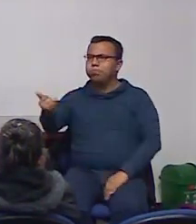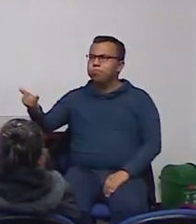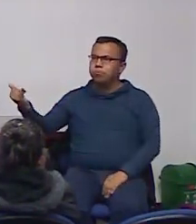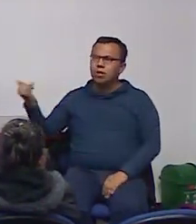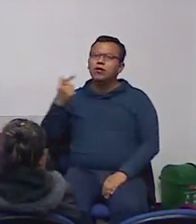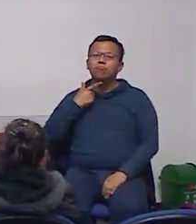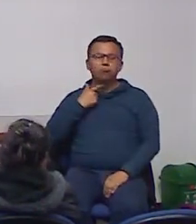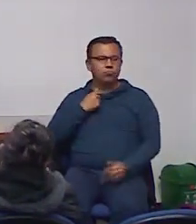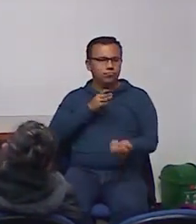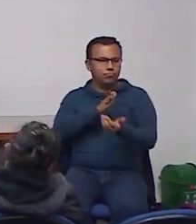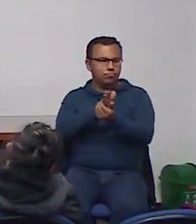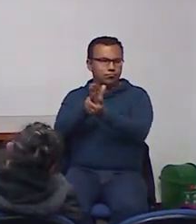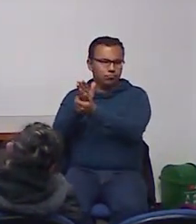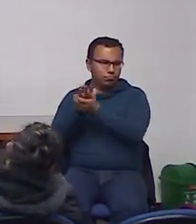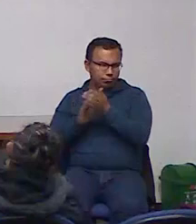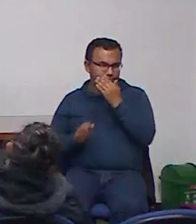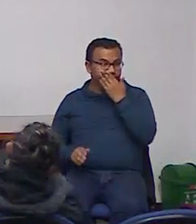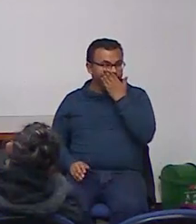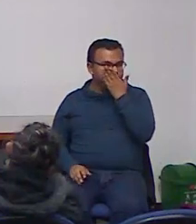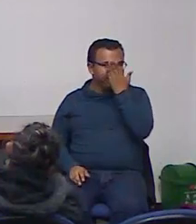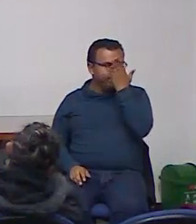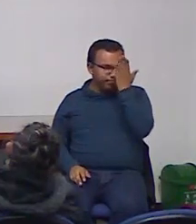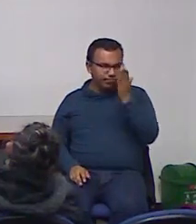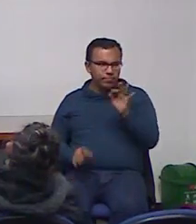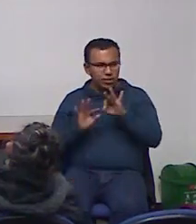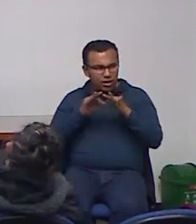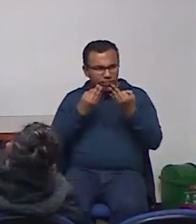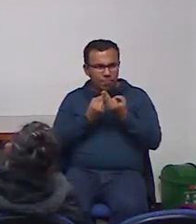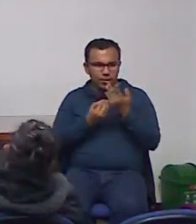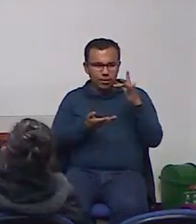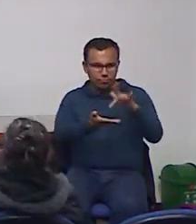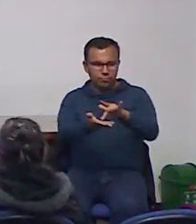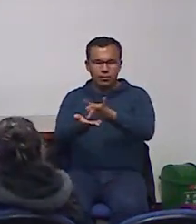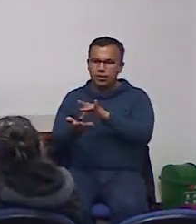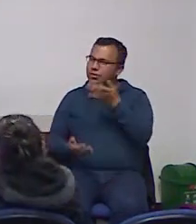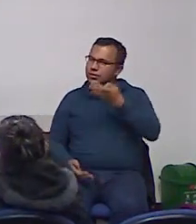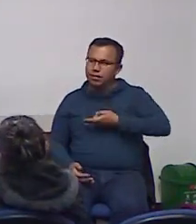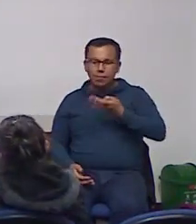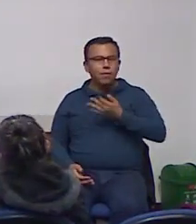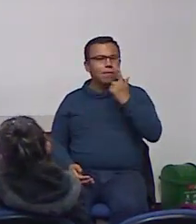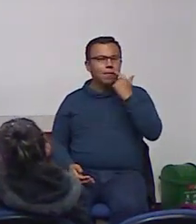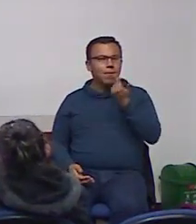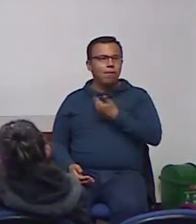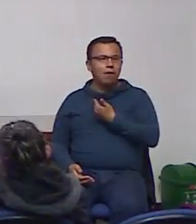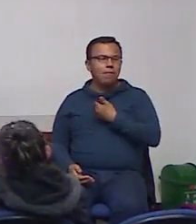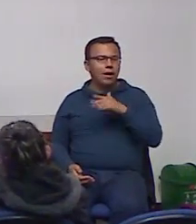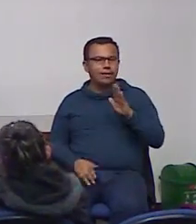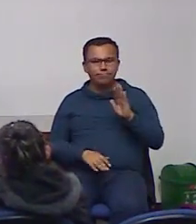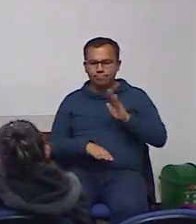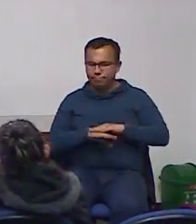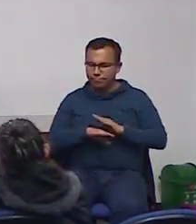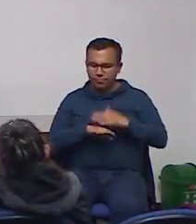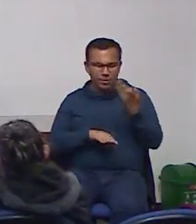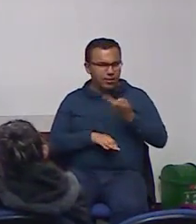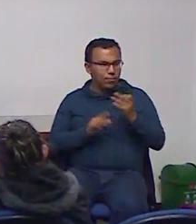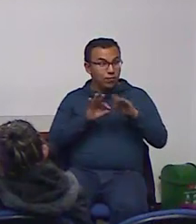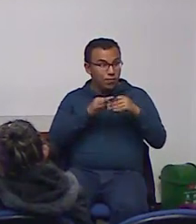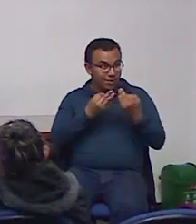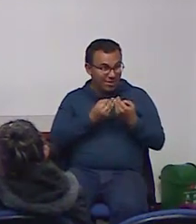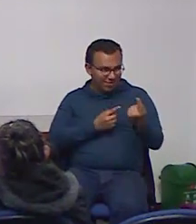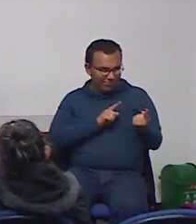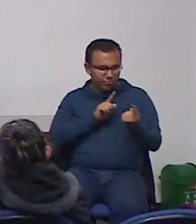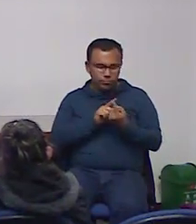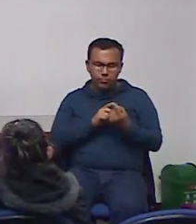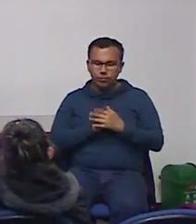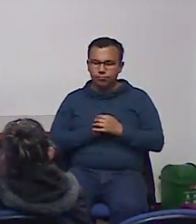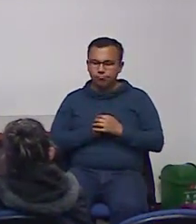mejor eh donde mejor se sienta la familia de los chicos yo siempre le digo a los padres y a las familias cuando llegan allá